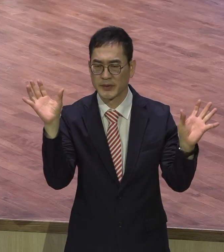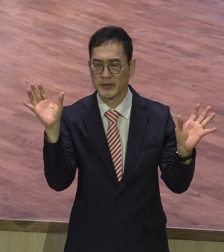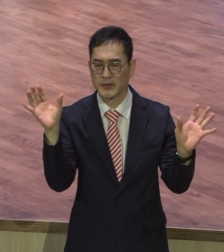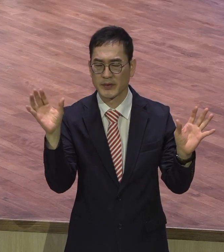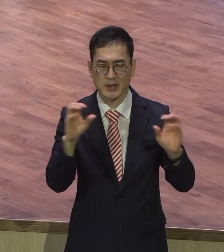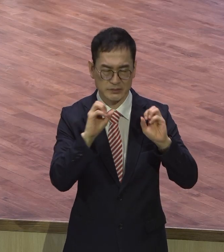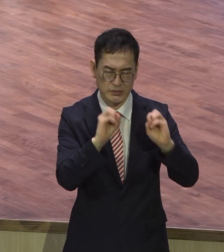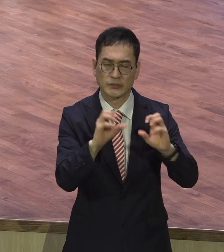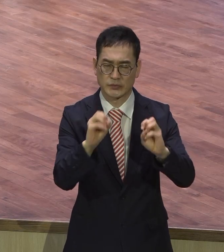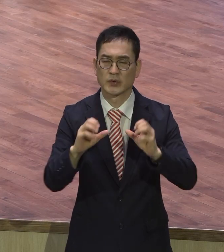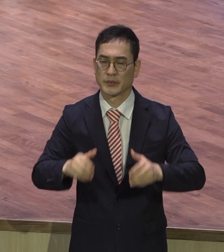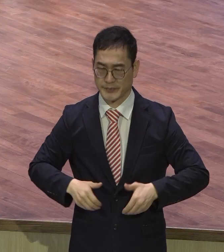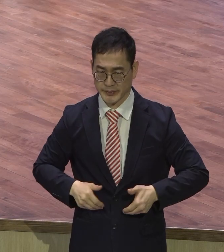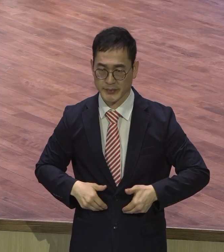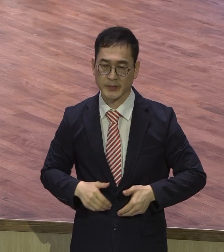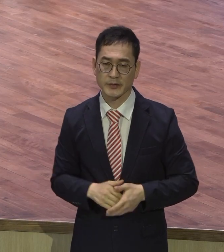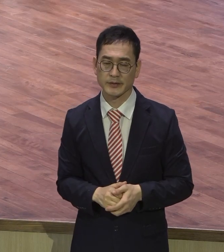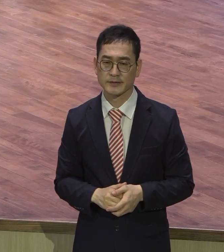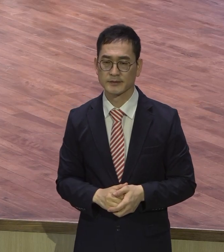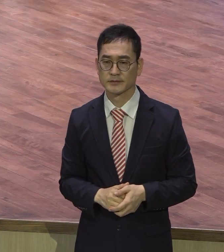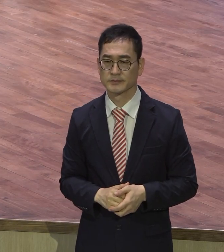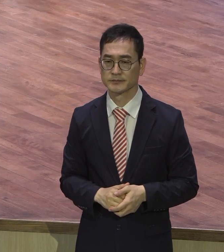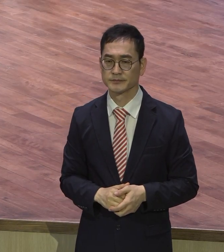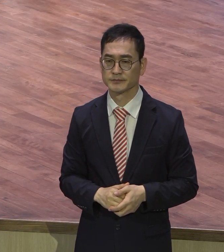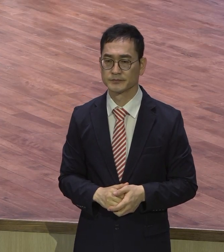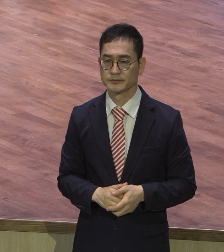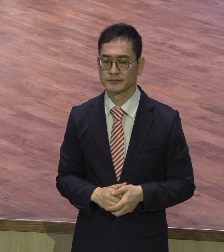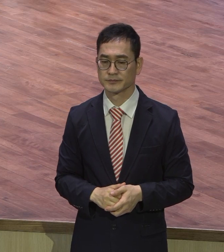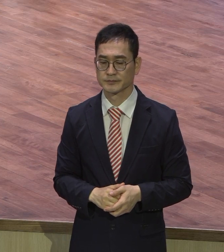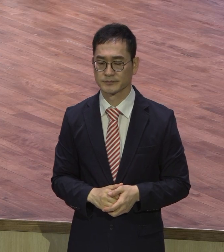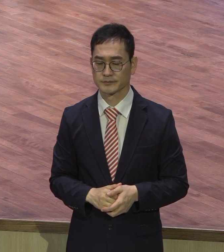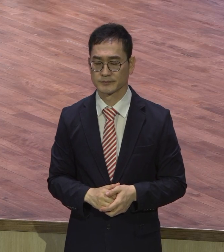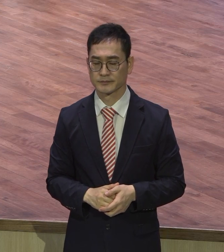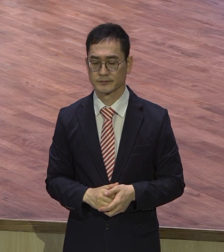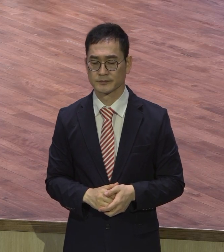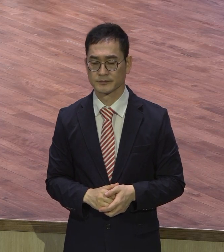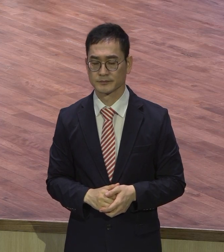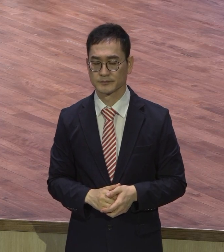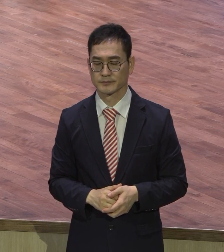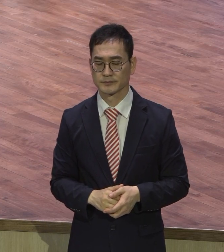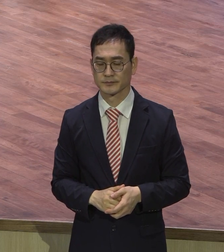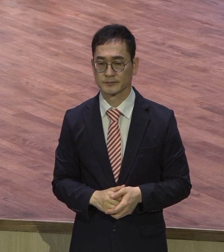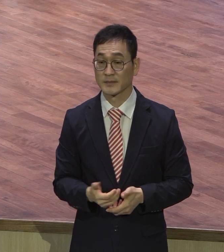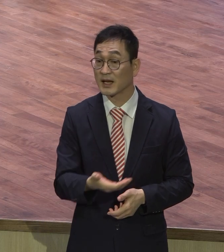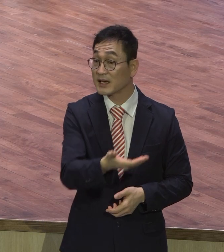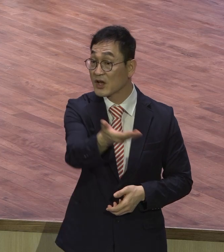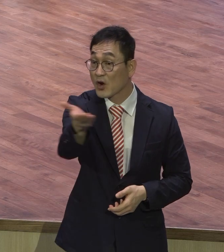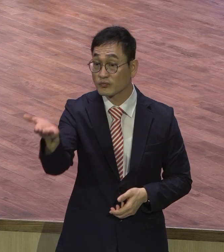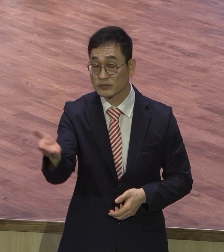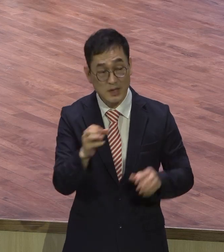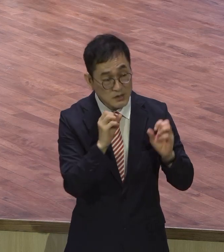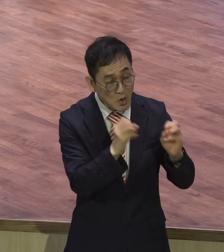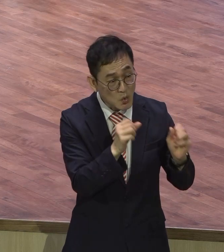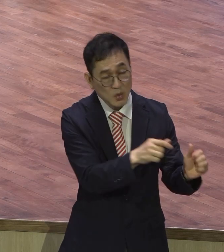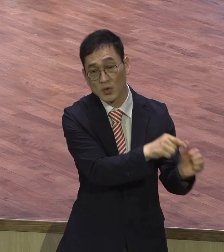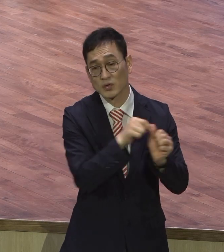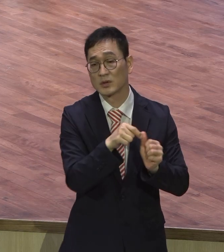예수 그것을 통해서 구원받지 못한 모든 사람들은 전부 여러분이 구원해야 될